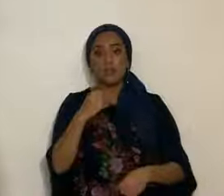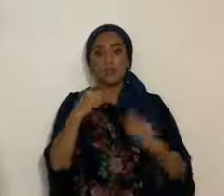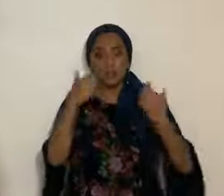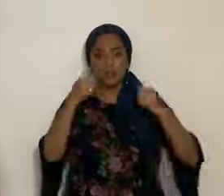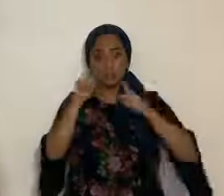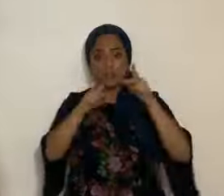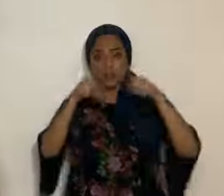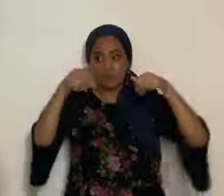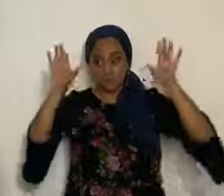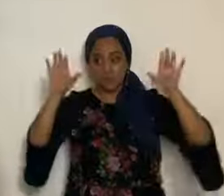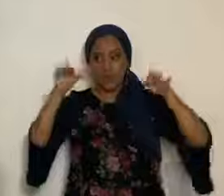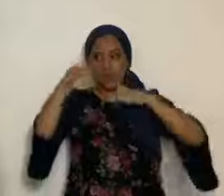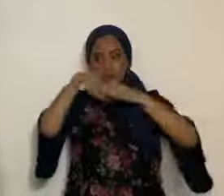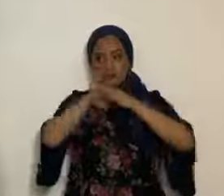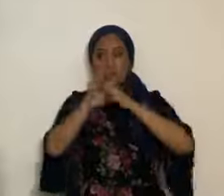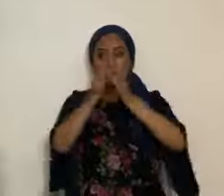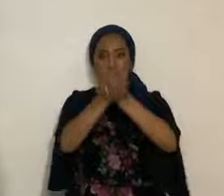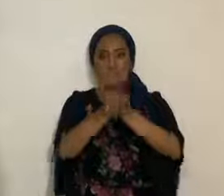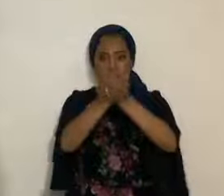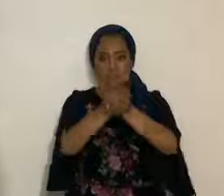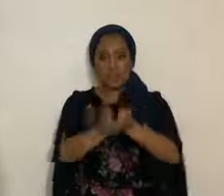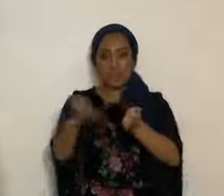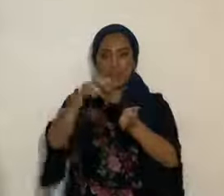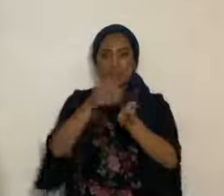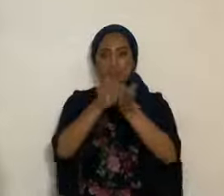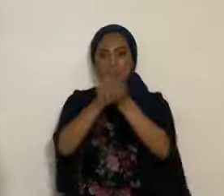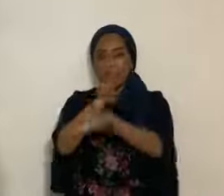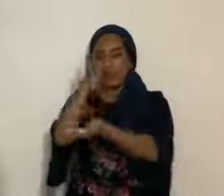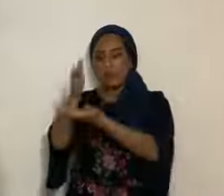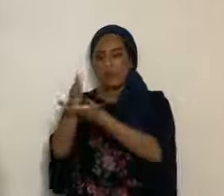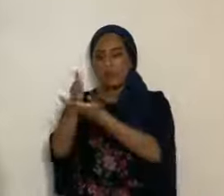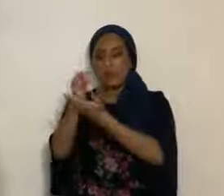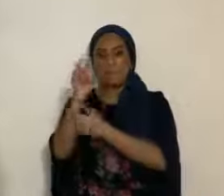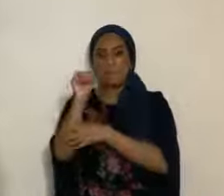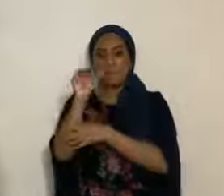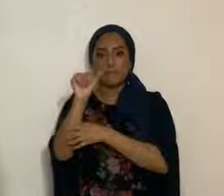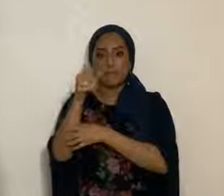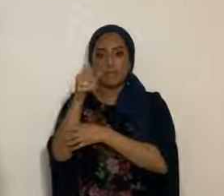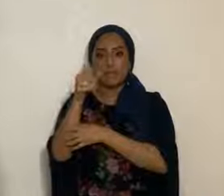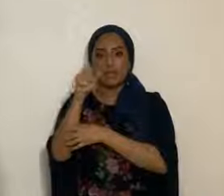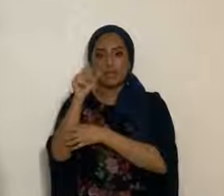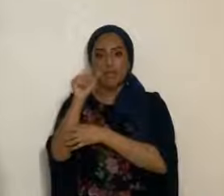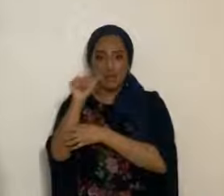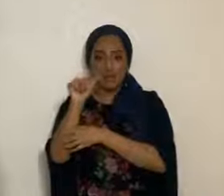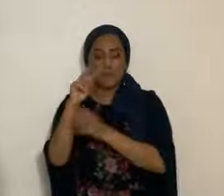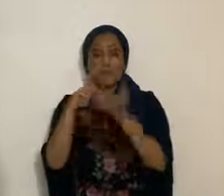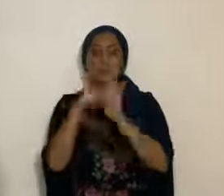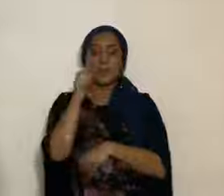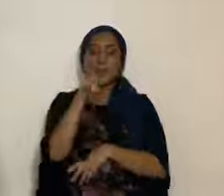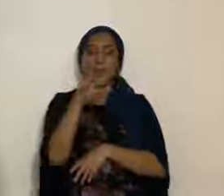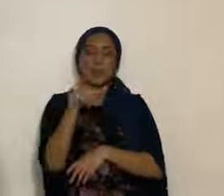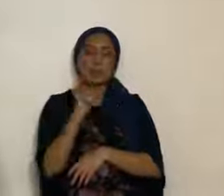gente, entró a la barca y vino a la región de Magdala. Y eso es que tú y yo